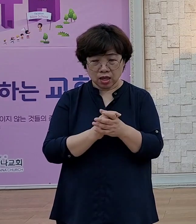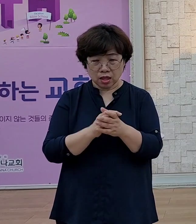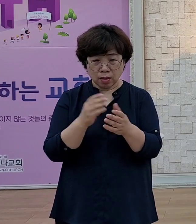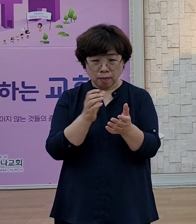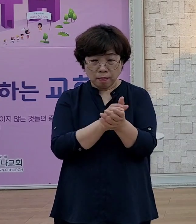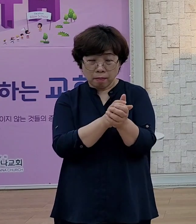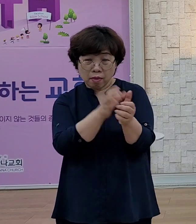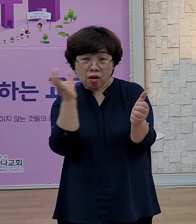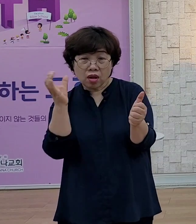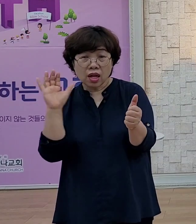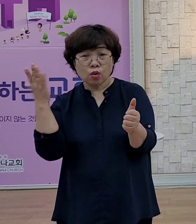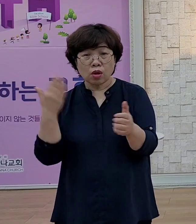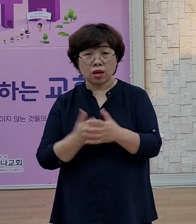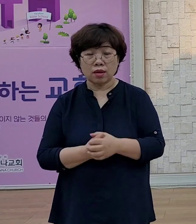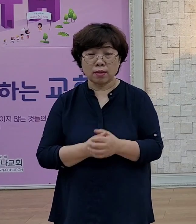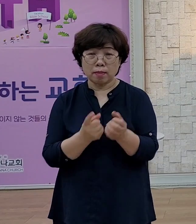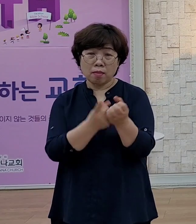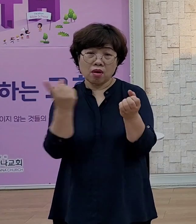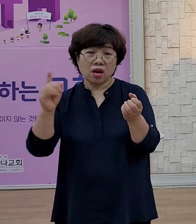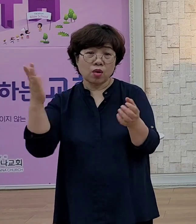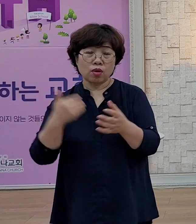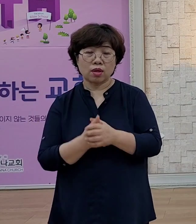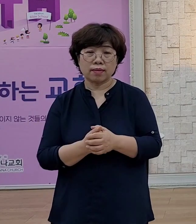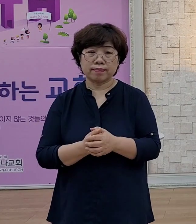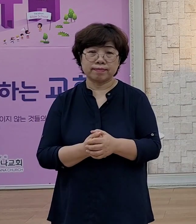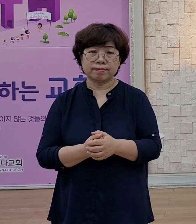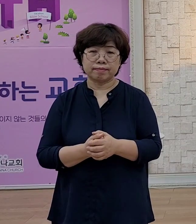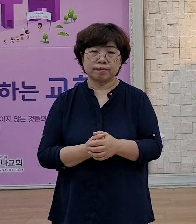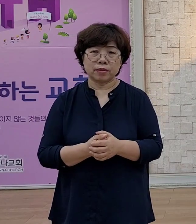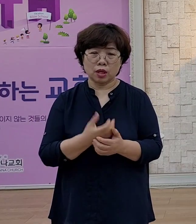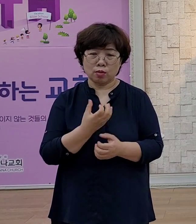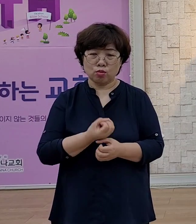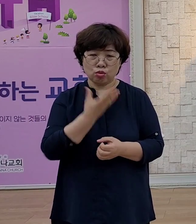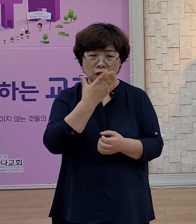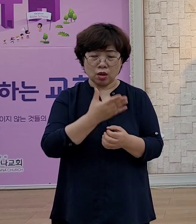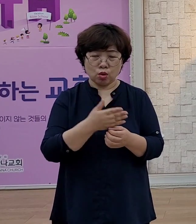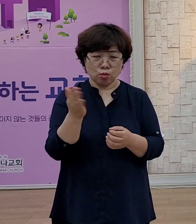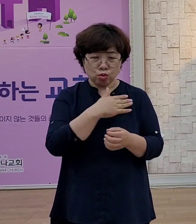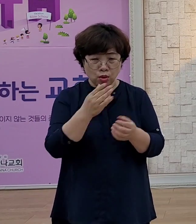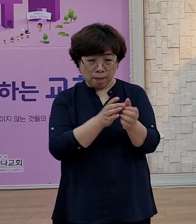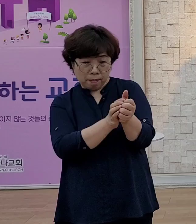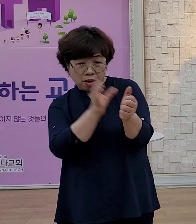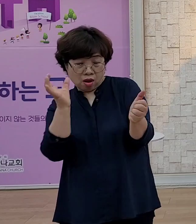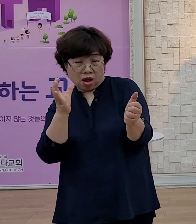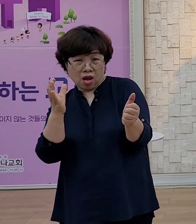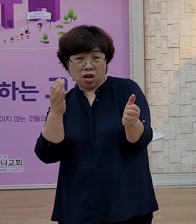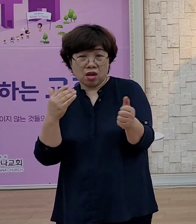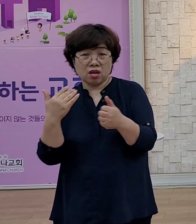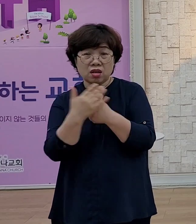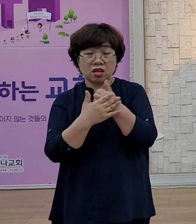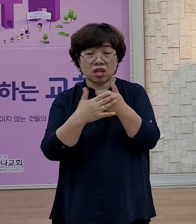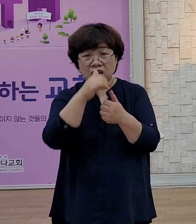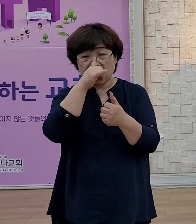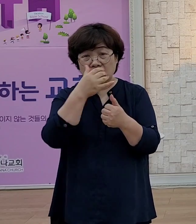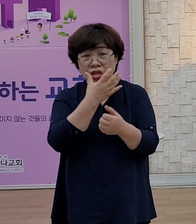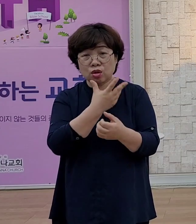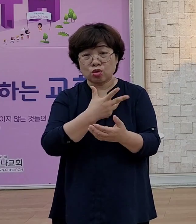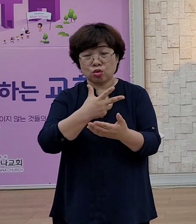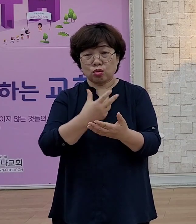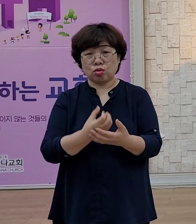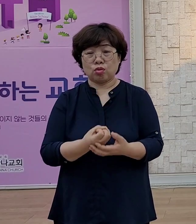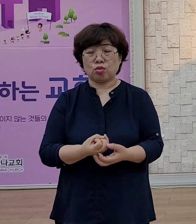모두가 오늘 야고보가 지적해 준 것처럼 우리 모두가 이 불행에서 헤어나올 수 있는 은혜가 있기를 주의 이름으로